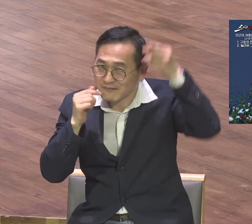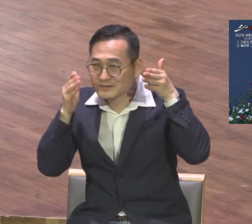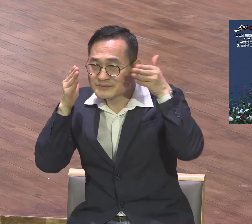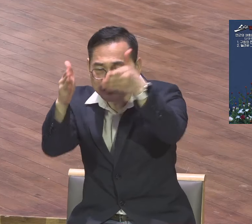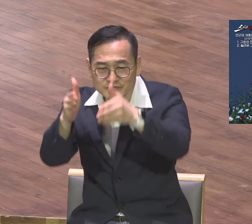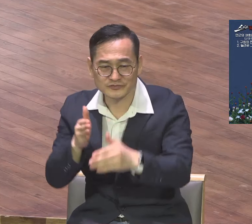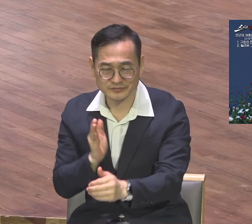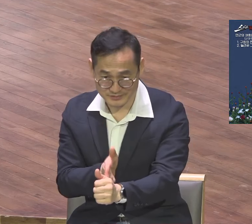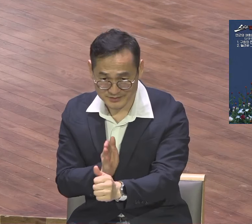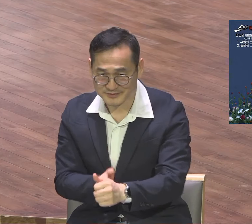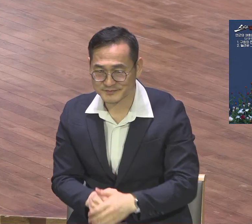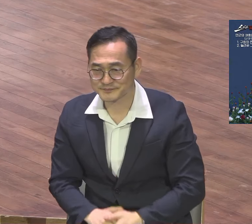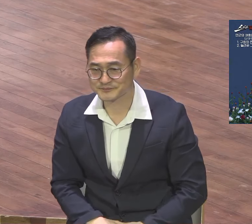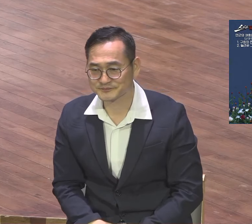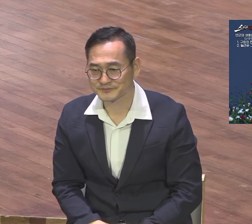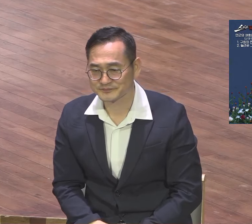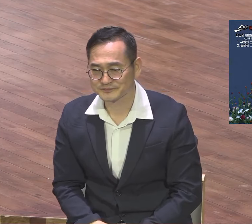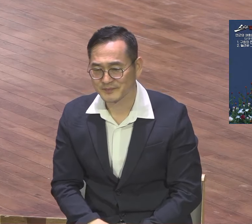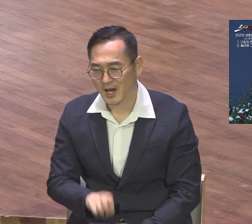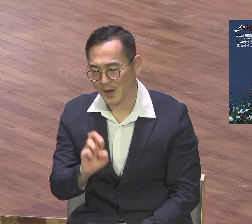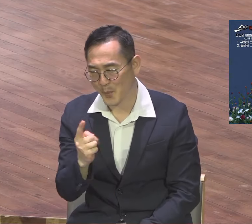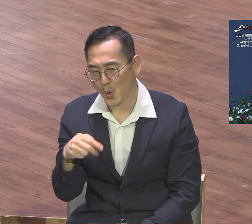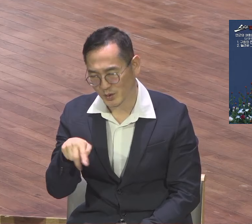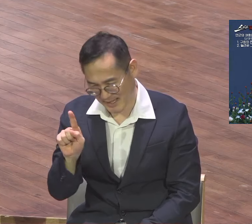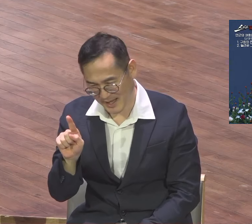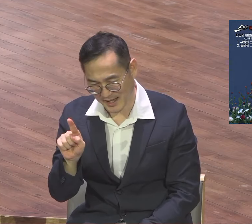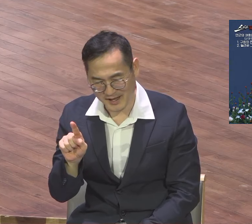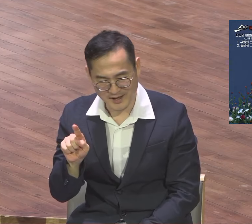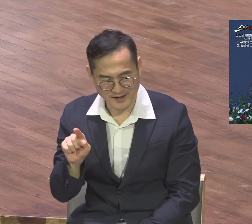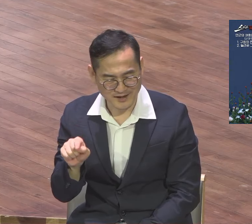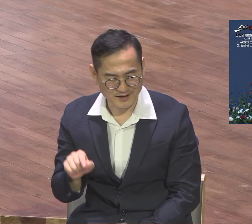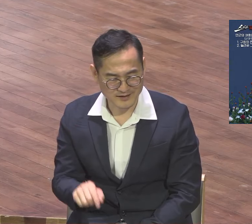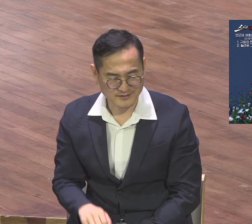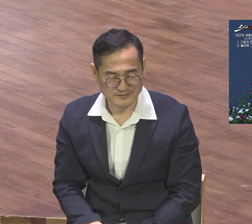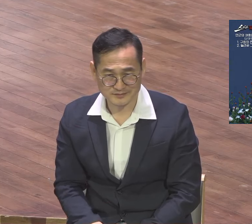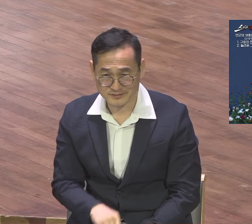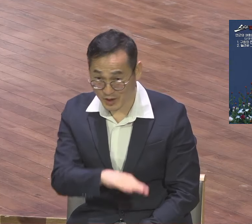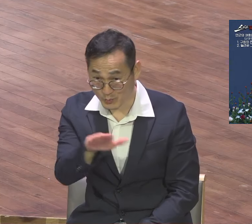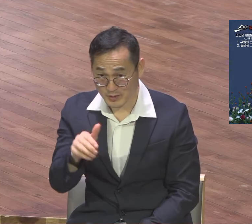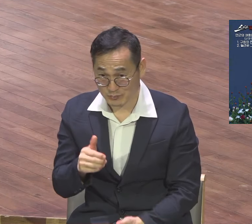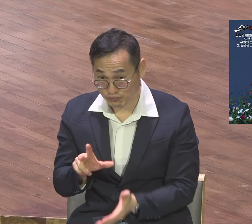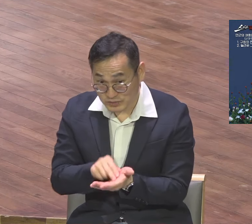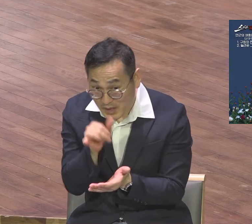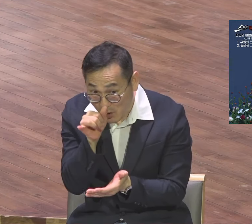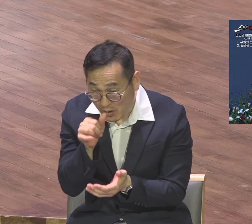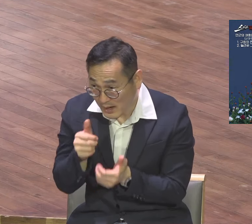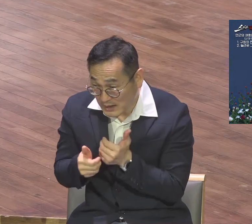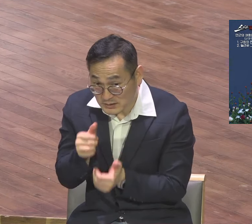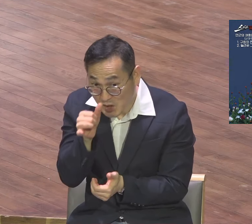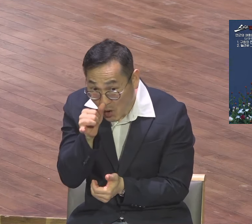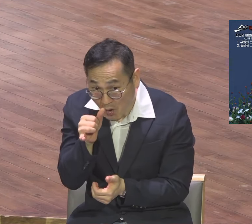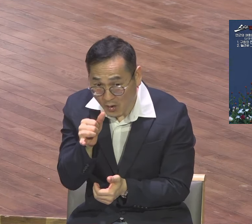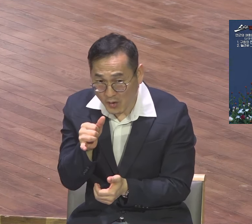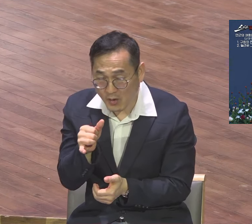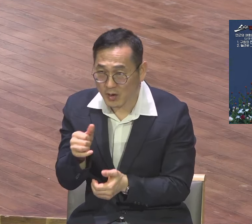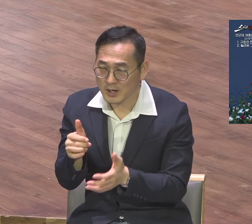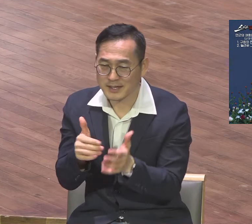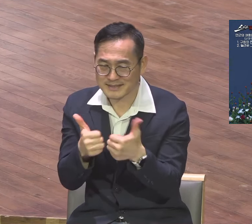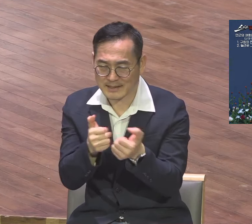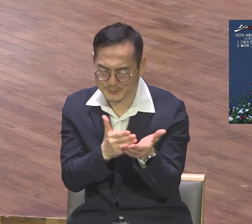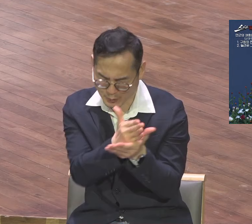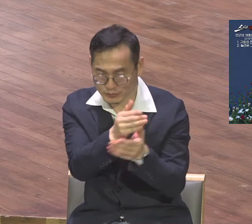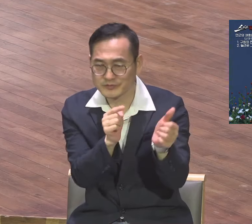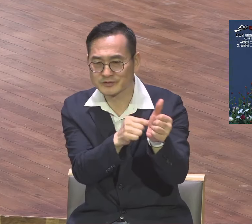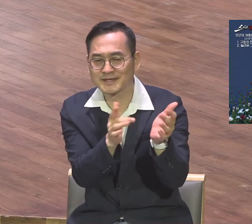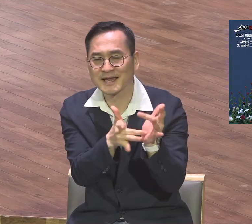놀라우신 분이에요. 못 살아. 여러분의 문제가 있습니까? 갈등이 있습니까? 우리 인생의 진정한 상담자 되시는